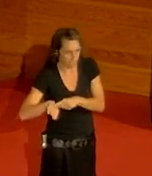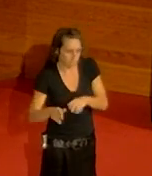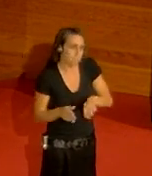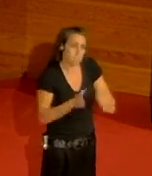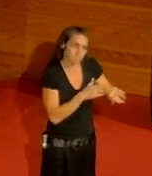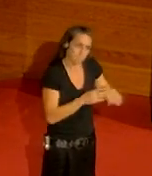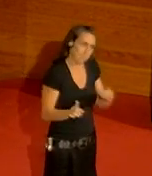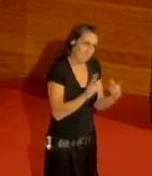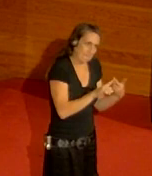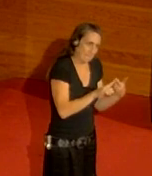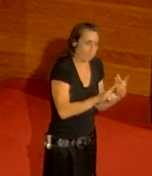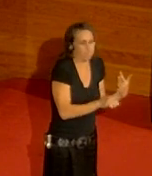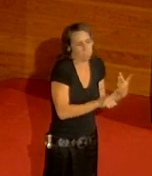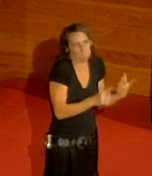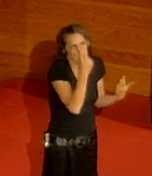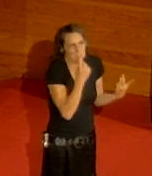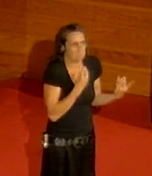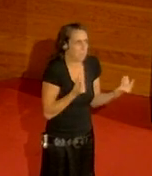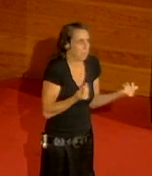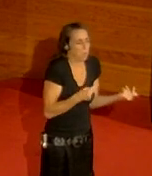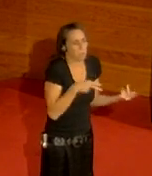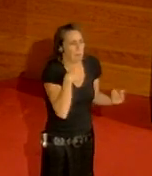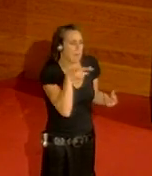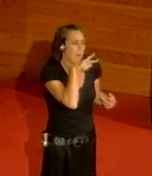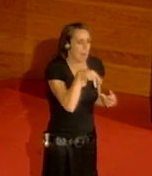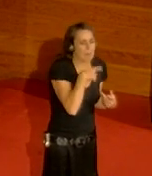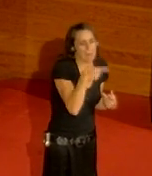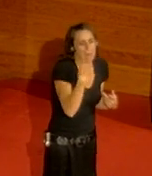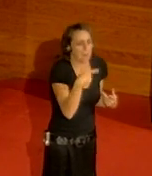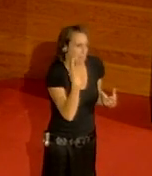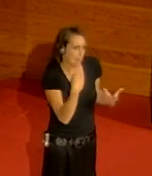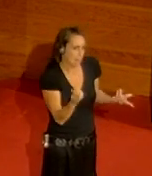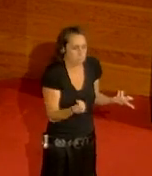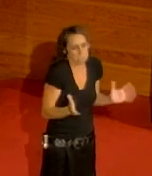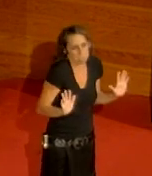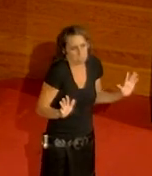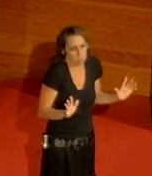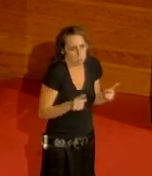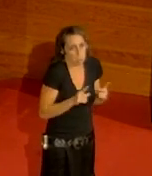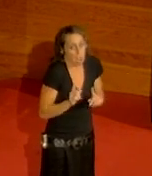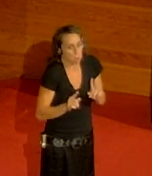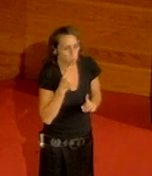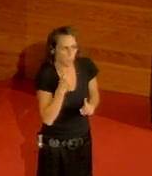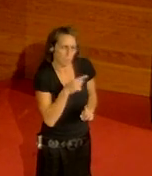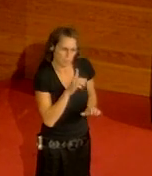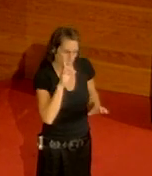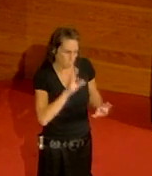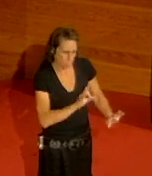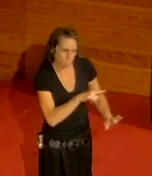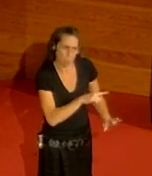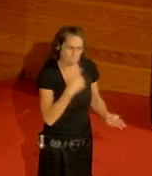vocaciones pero hay quien dice que me sale desmontes más peligroso porque es el que